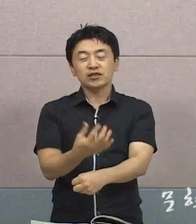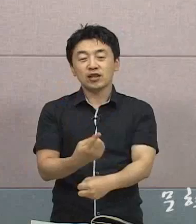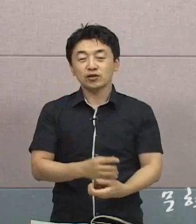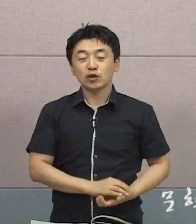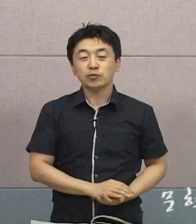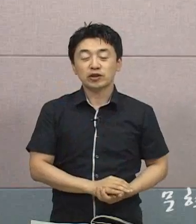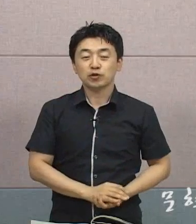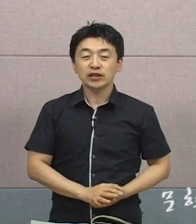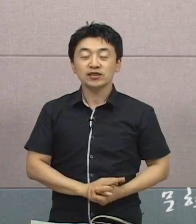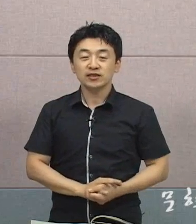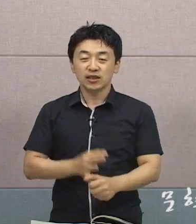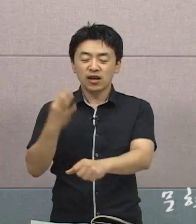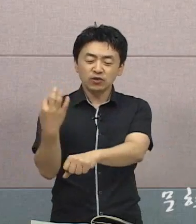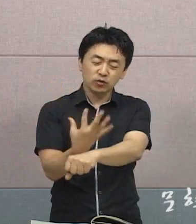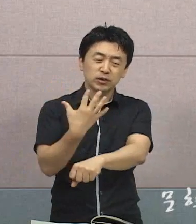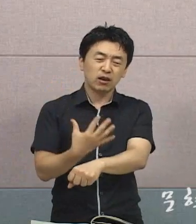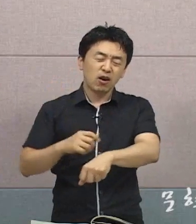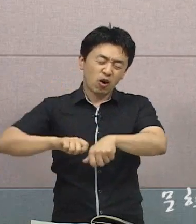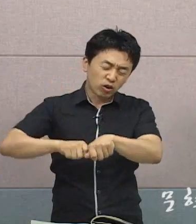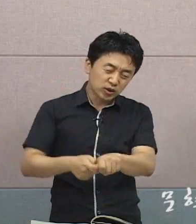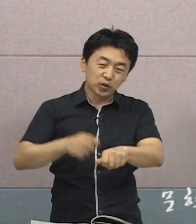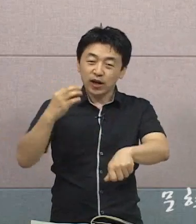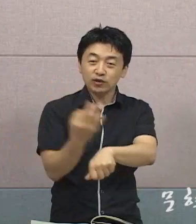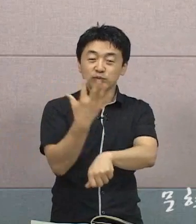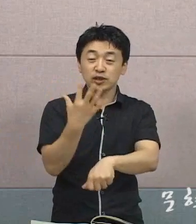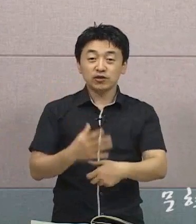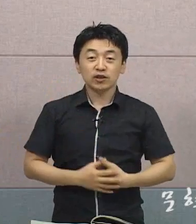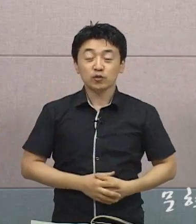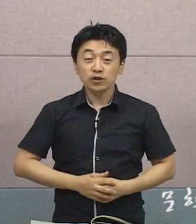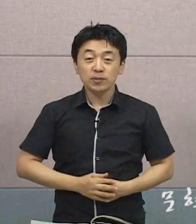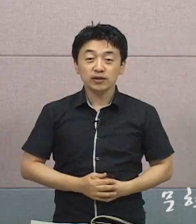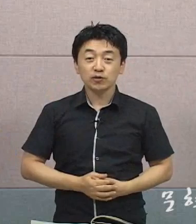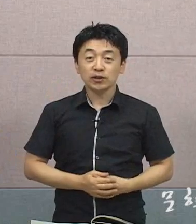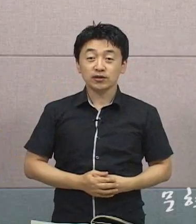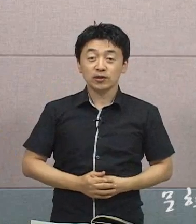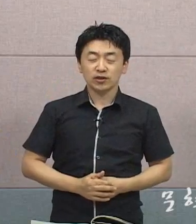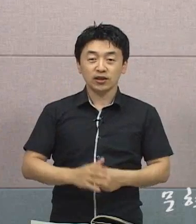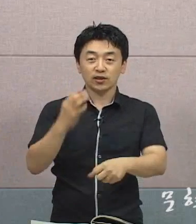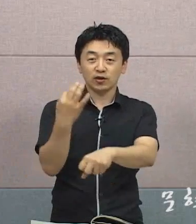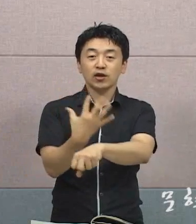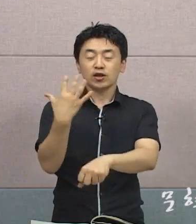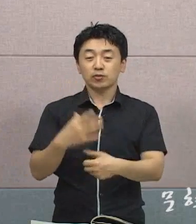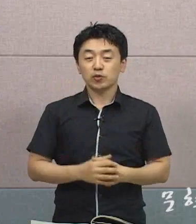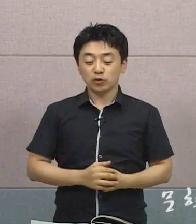단어를 사용합니다. 그리고 사실은 할 수 없이, 억지로 할 수 없이 이런 단어를 훨씬 많이 사용을 하거든요. 예, 그래서 여러분들이 외우셔야